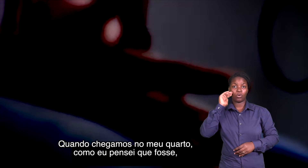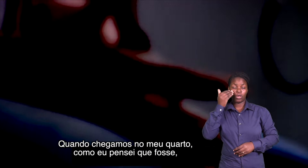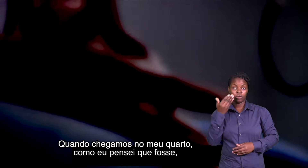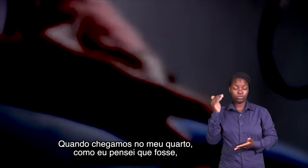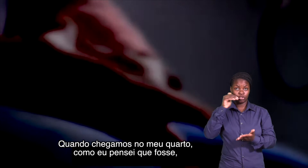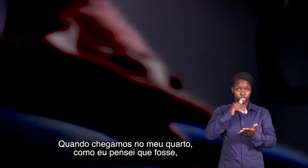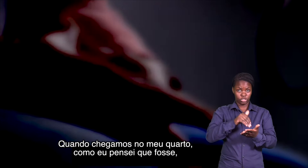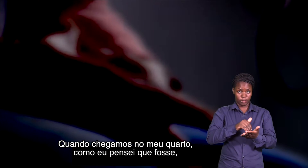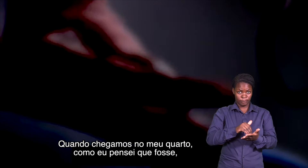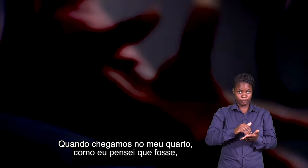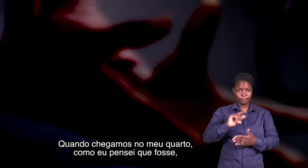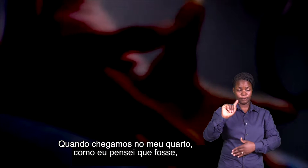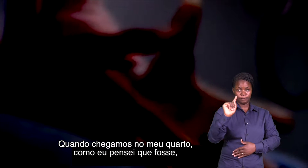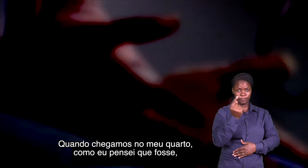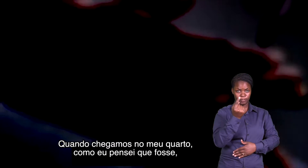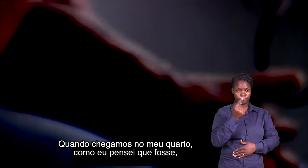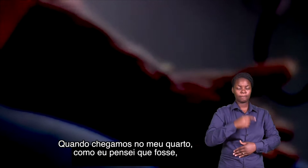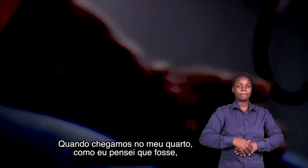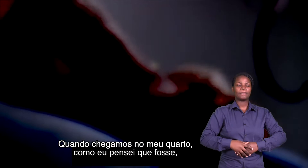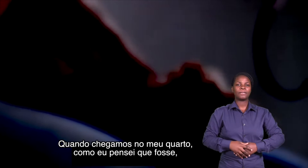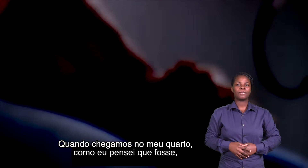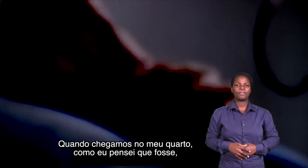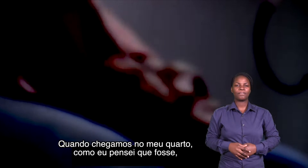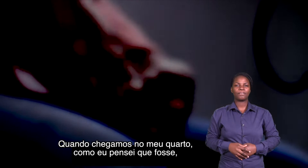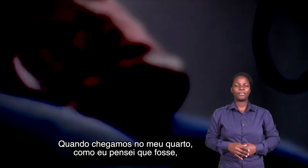Quando chegamos no meu quarto com o meu PC, né?